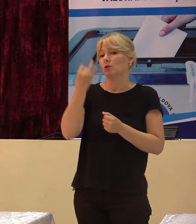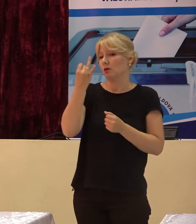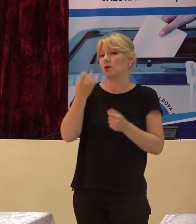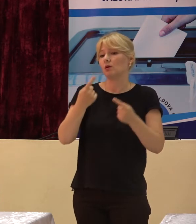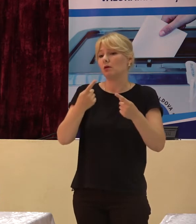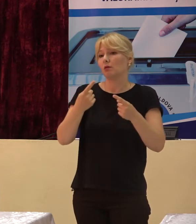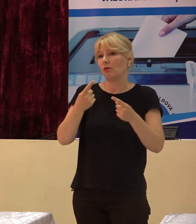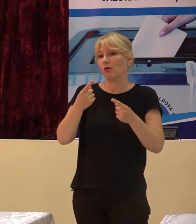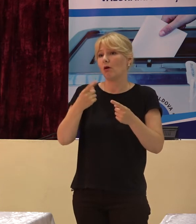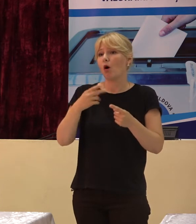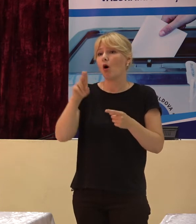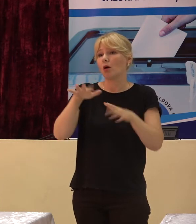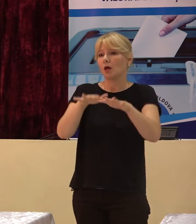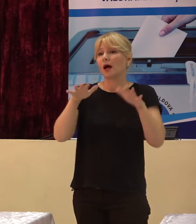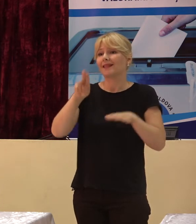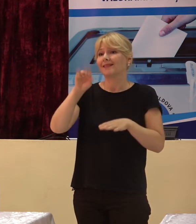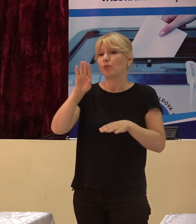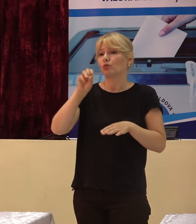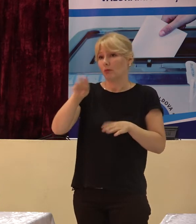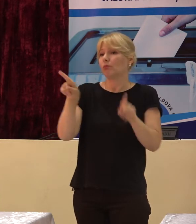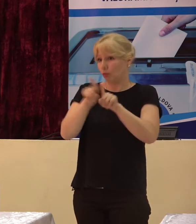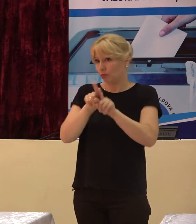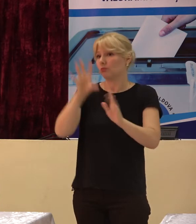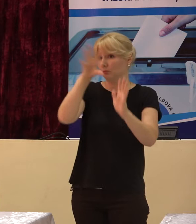și candidați la funcția de deputat. Eu personal